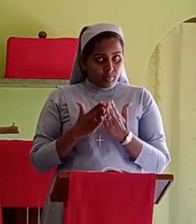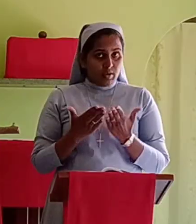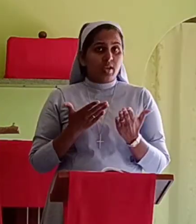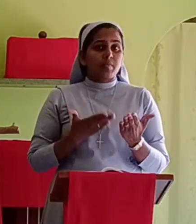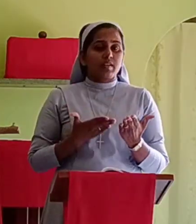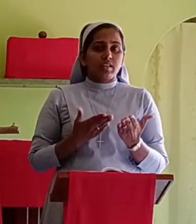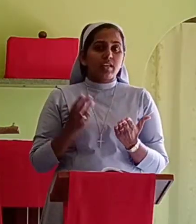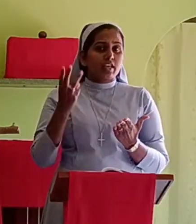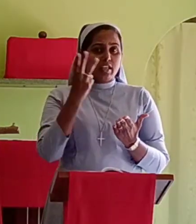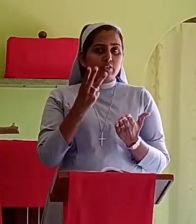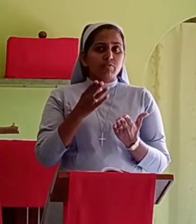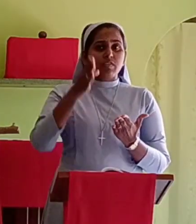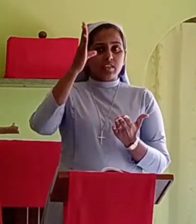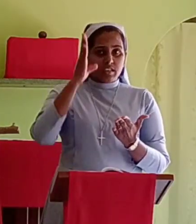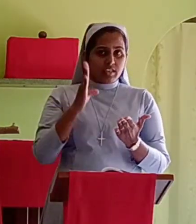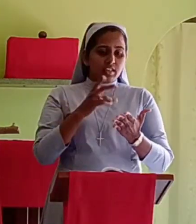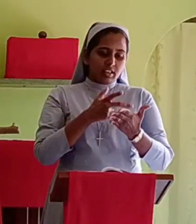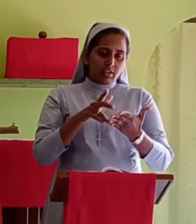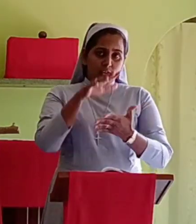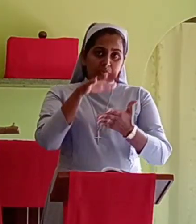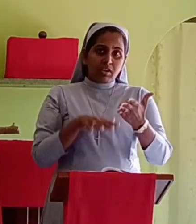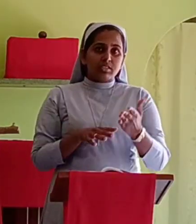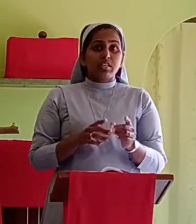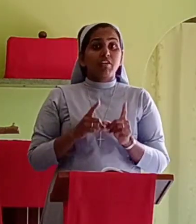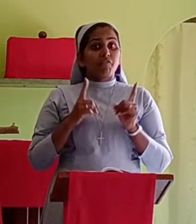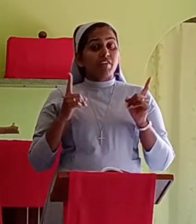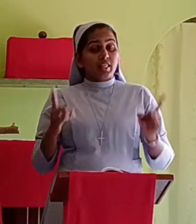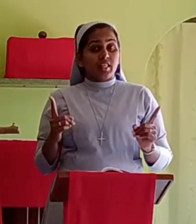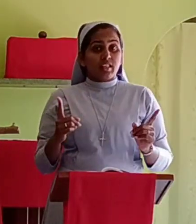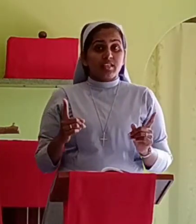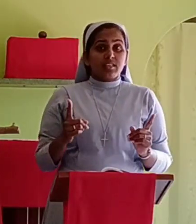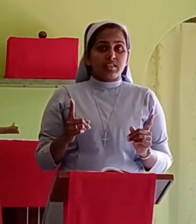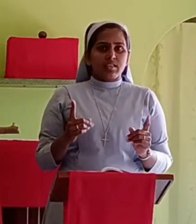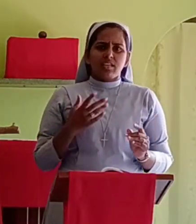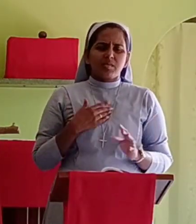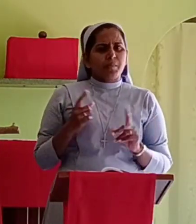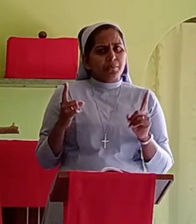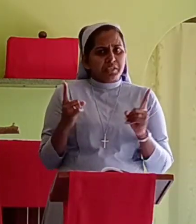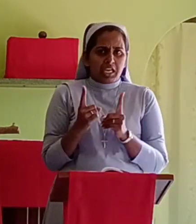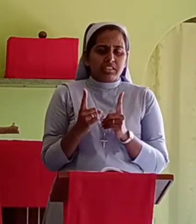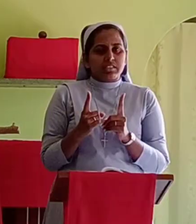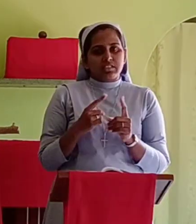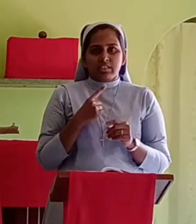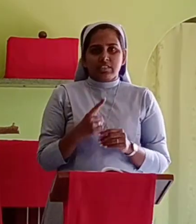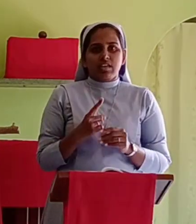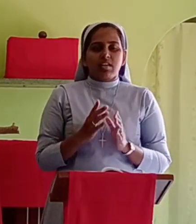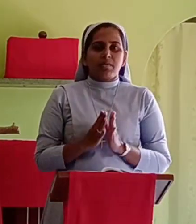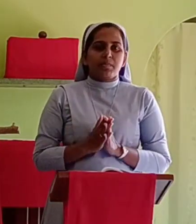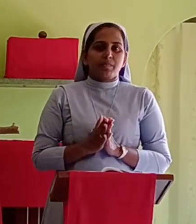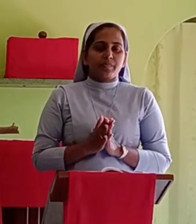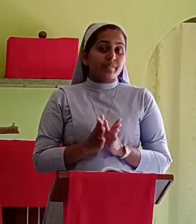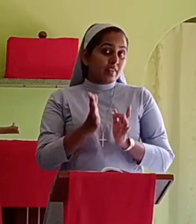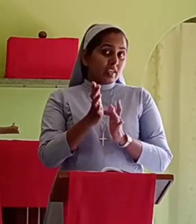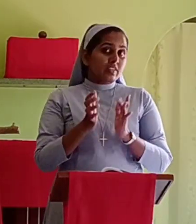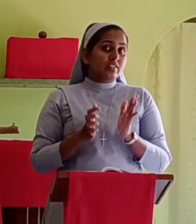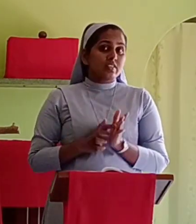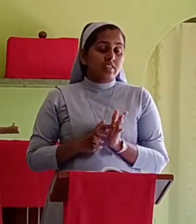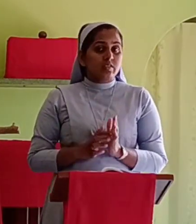අද දිනට නියමිත සුදු සුවිශේෂ ප්‍රකාශනය තුල සඳහන් වන්නේ මහා බ්‍රහස්පතින්දා අන්තිම